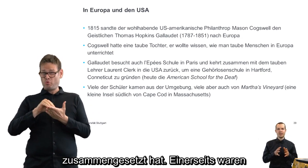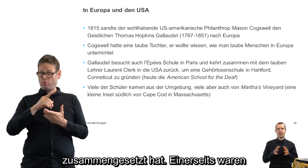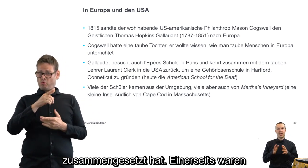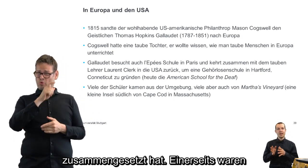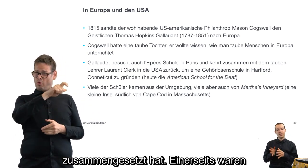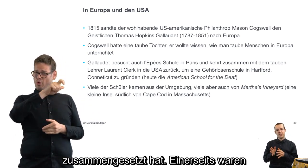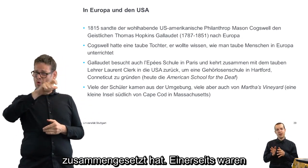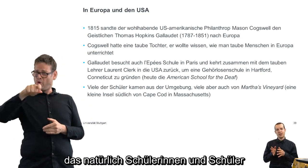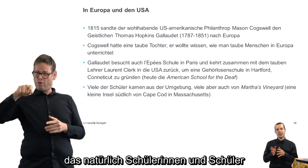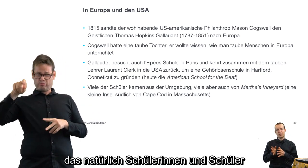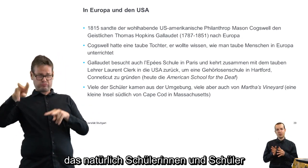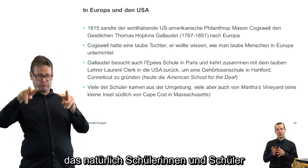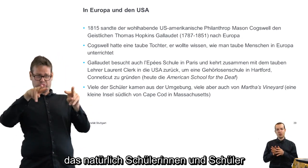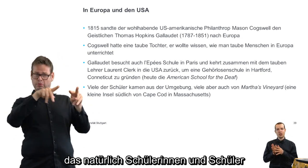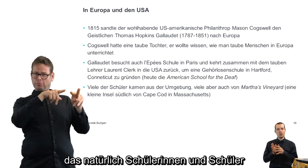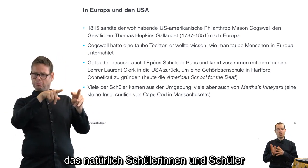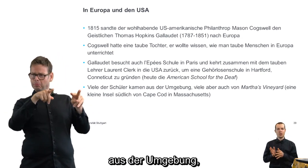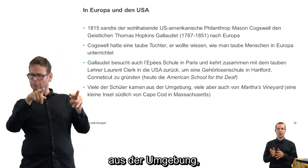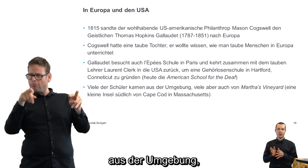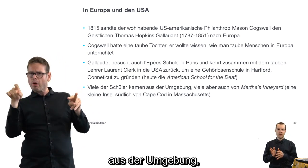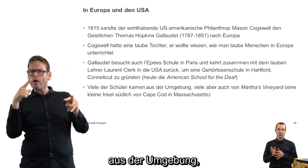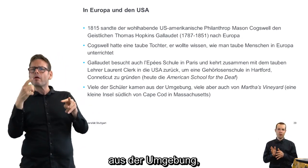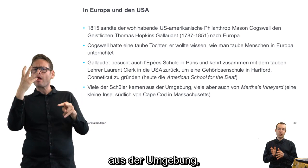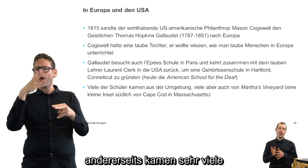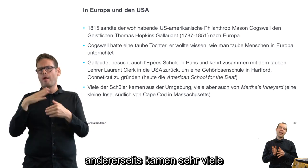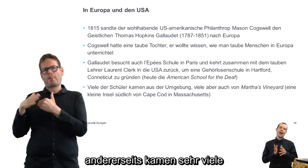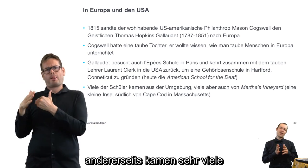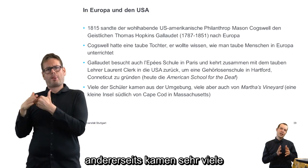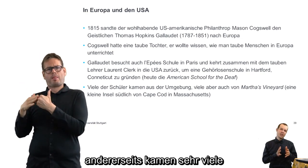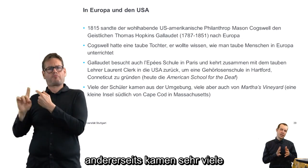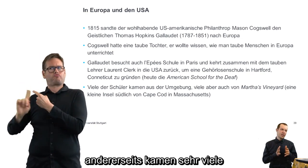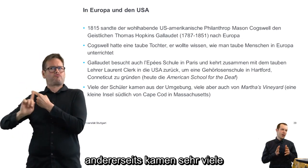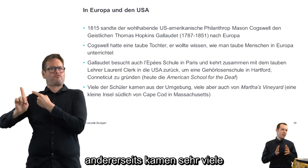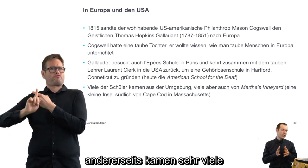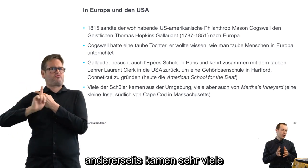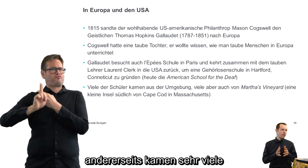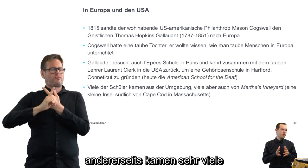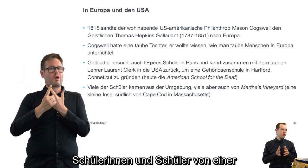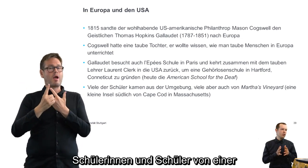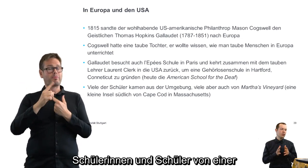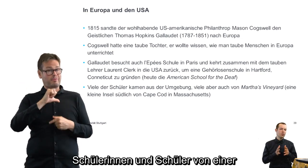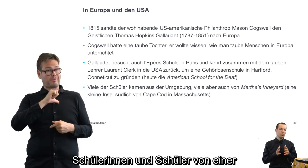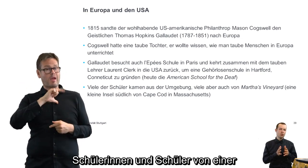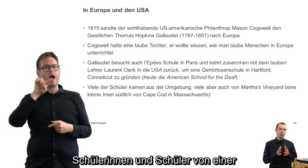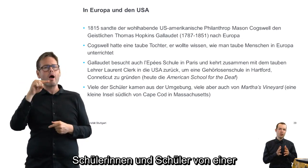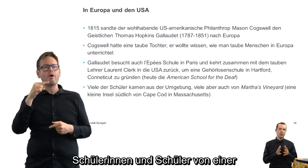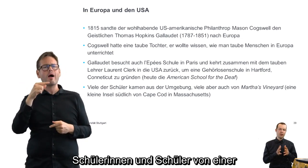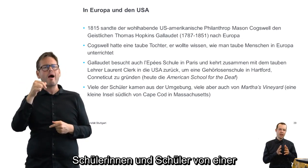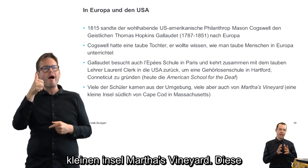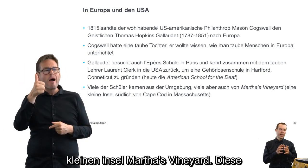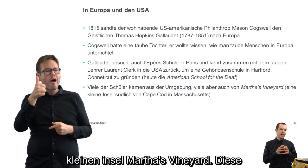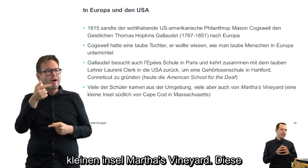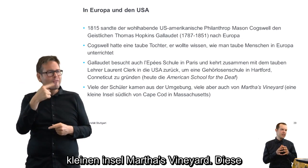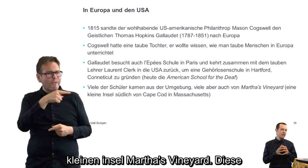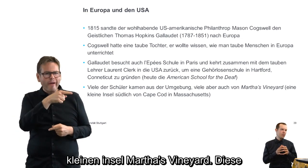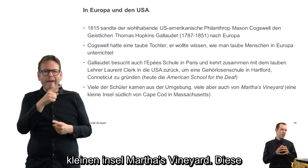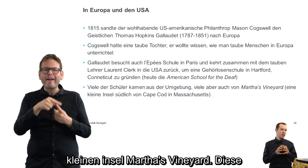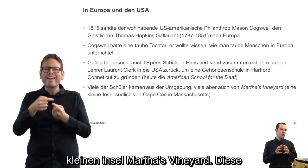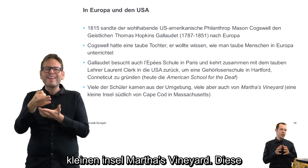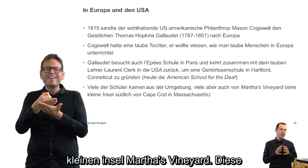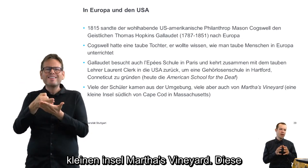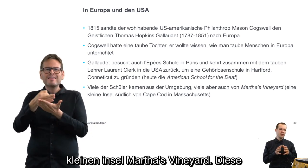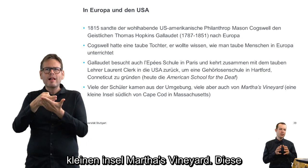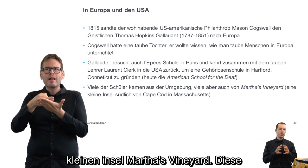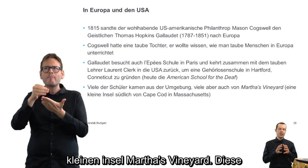zusammengesetzt hat. Einerseits waren das natürlich Schülerinnen und Schüler aus der Umgebung, andererseits kamen sehr viele Schülerinnen und Schüler von einer kleinen Insel,